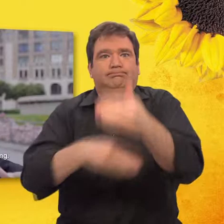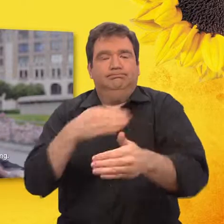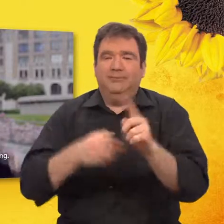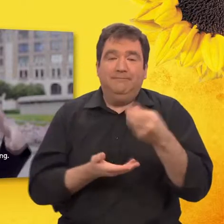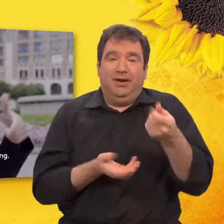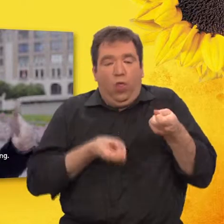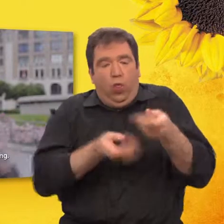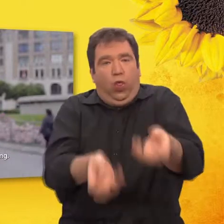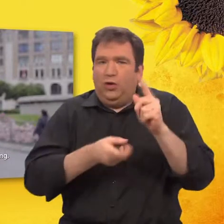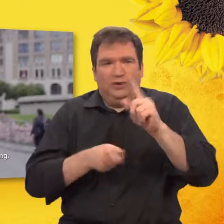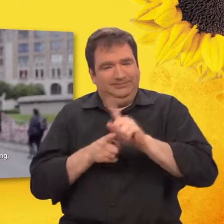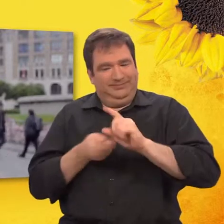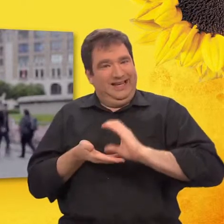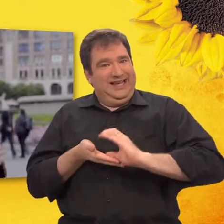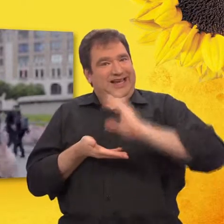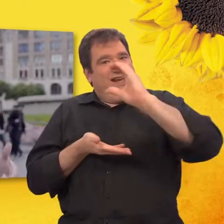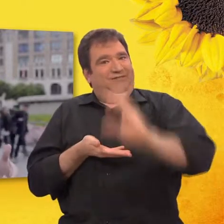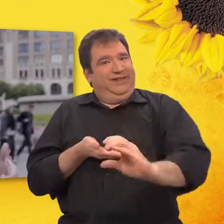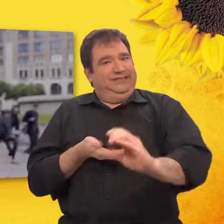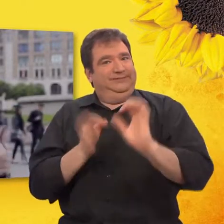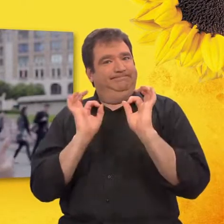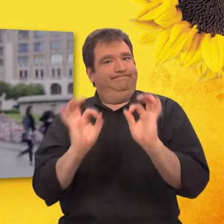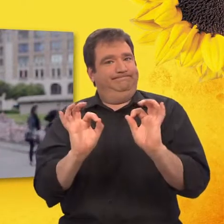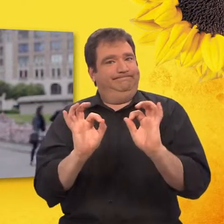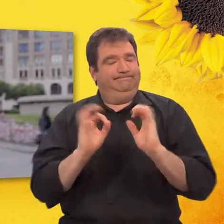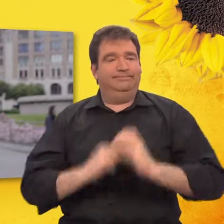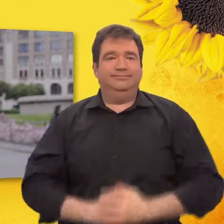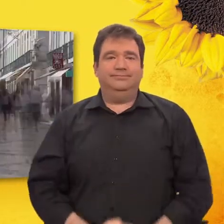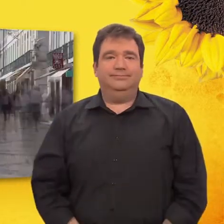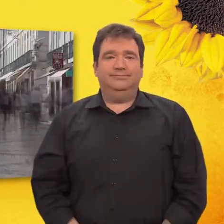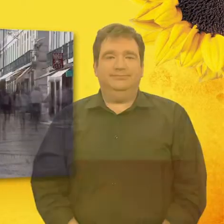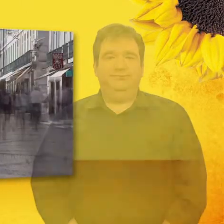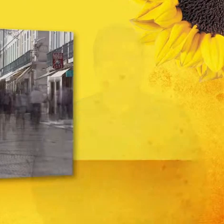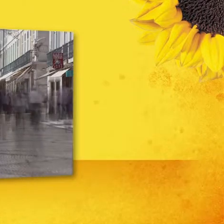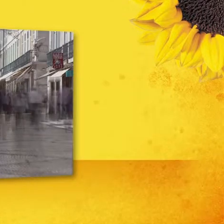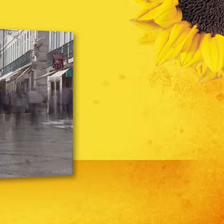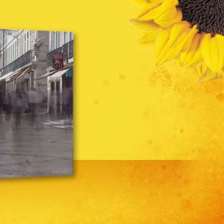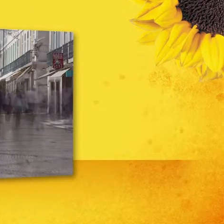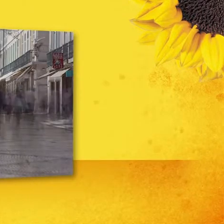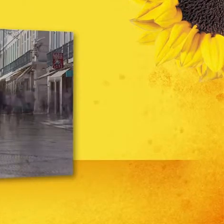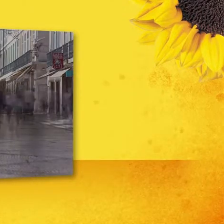hacer que el país haga un salto adelante. Por lo tanto, no es un gasto, es una inversión.